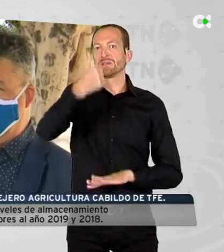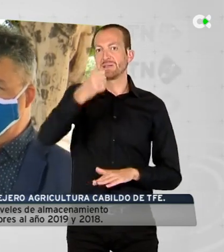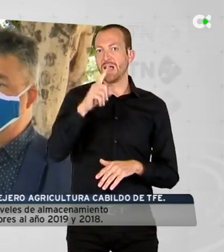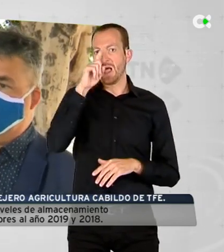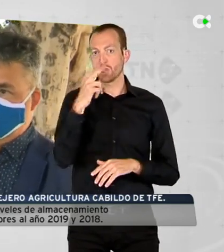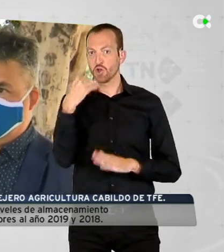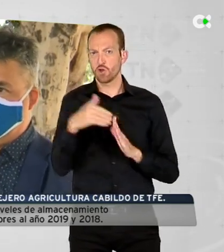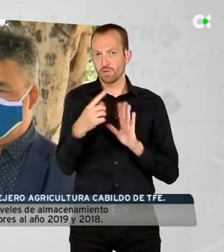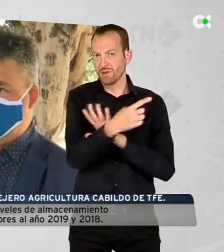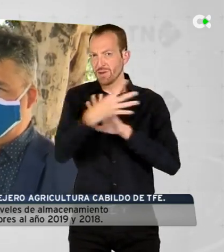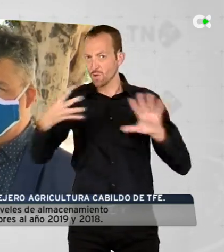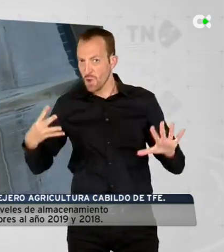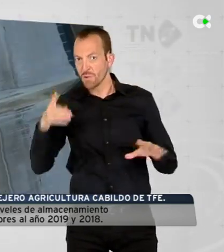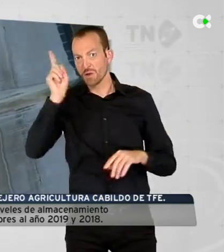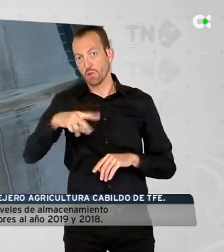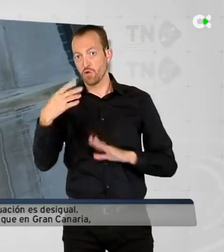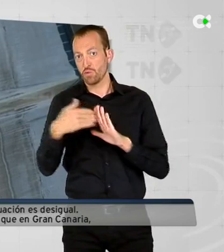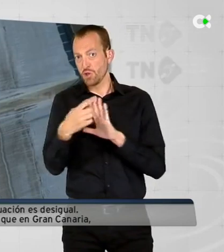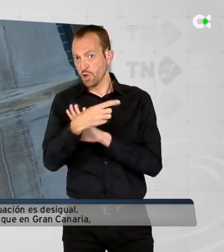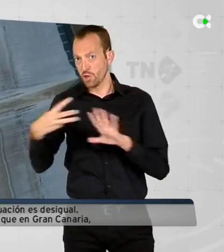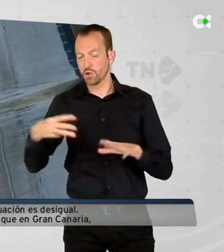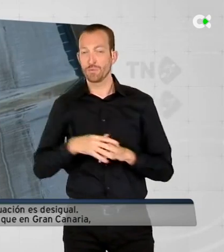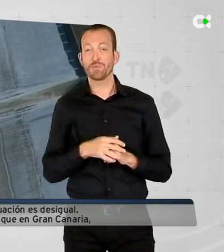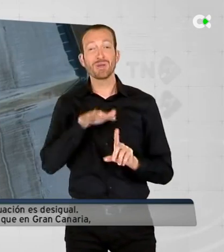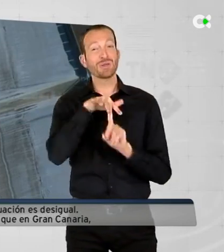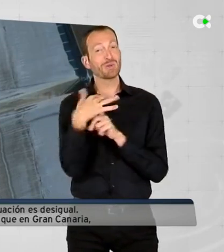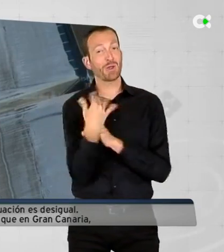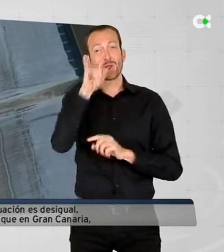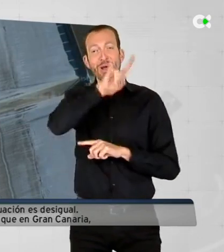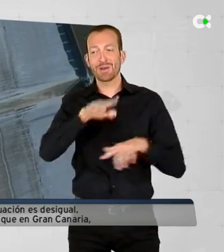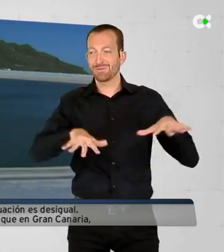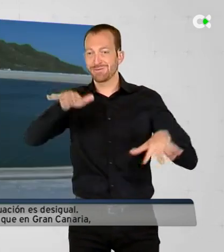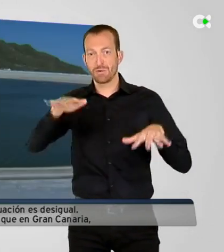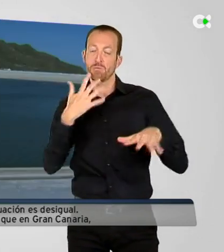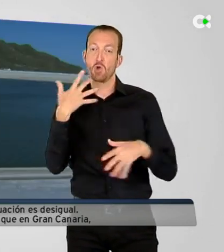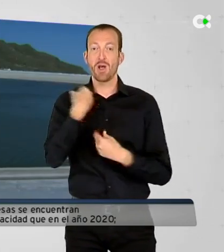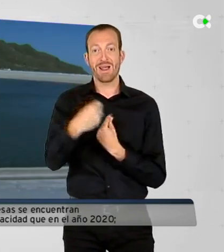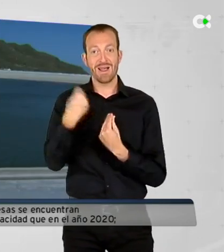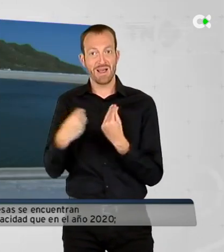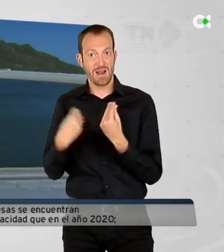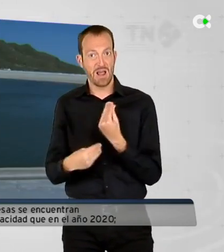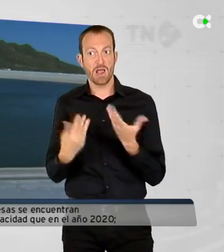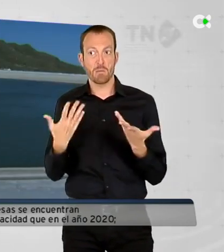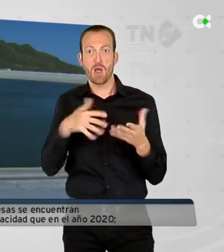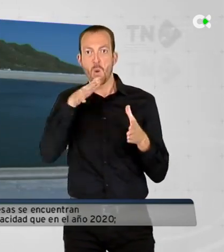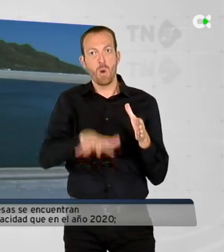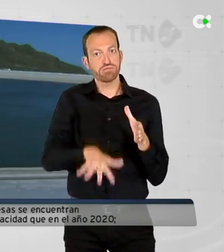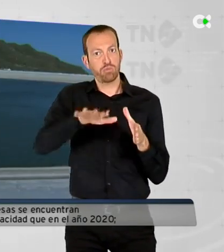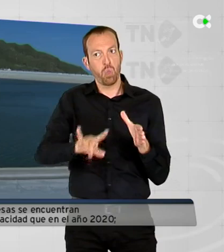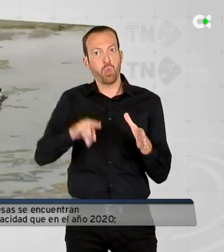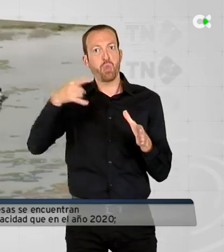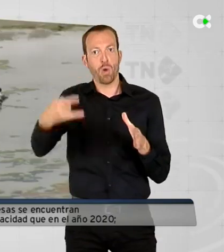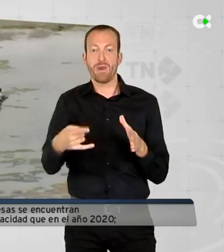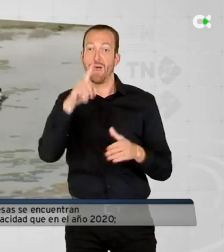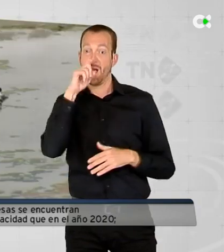2019 y al año 2018. La situación es desigual en las islas, mientras que en Gran Canaria las presas se encuentran al doble de capacidad